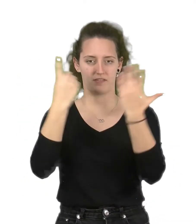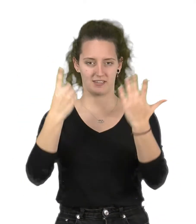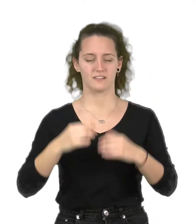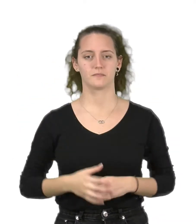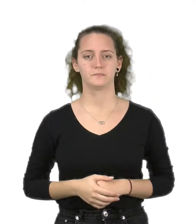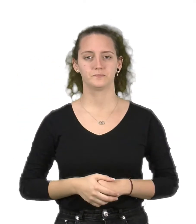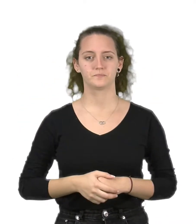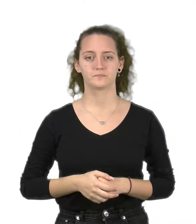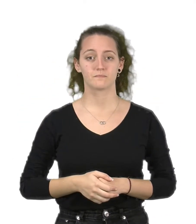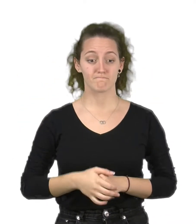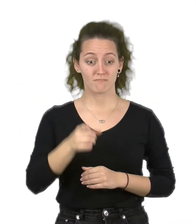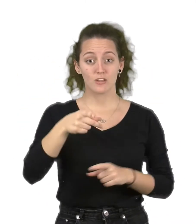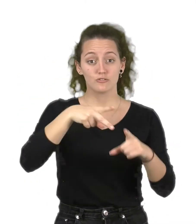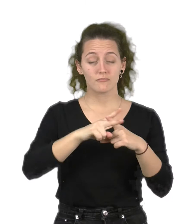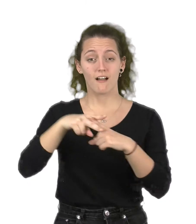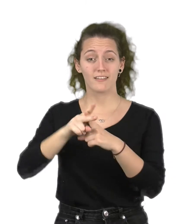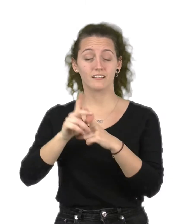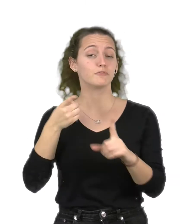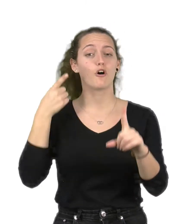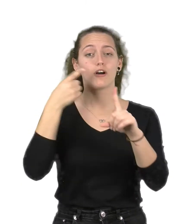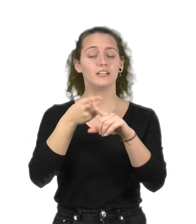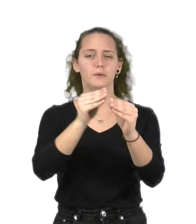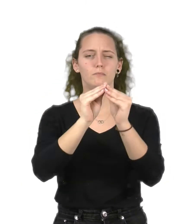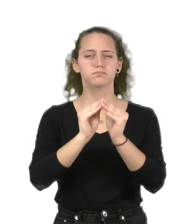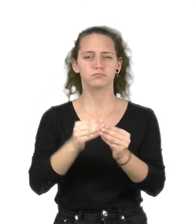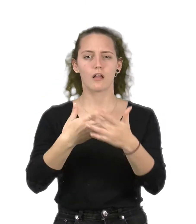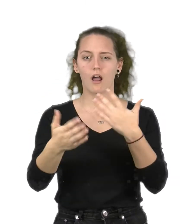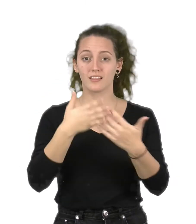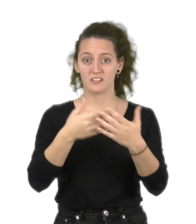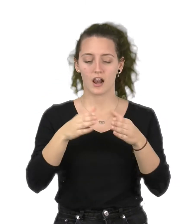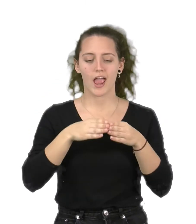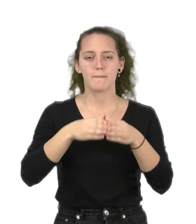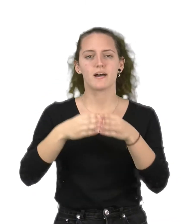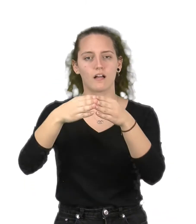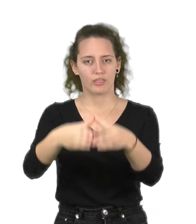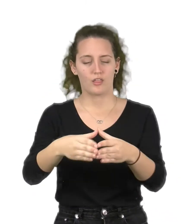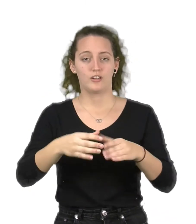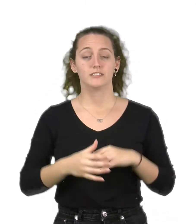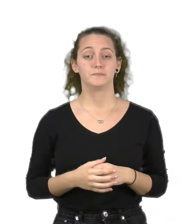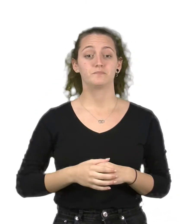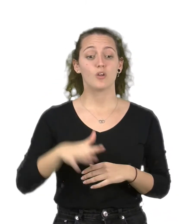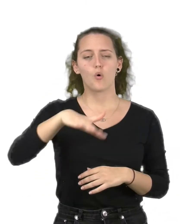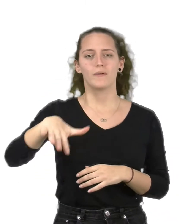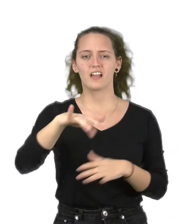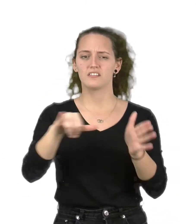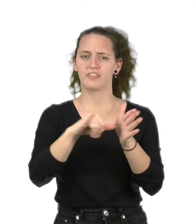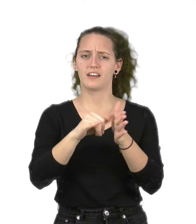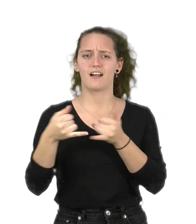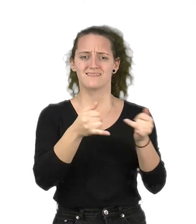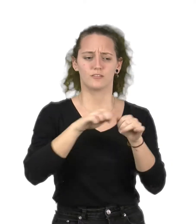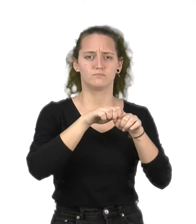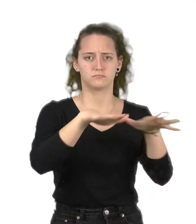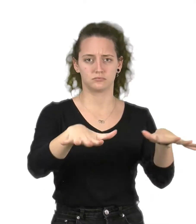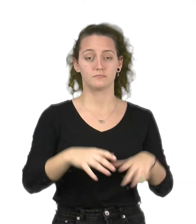Estos talleres se dedicaban a la construcción artesanal de embarcaciones y se ubicaban siempre cerca del estuario,